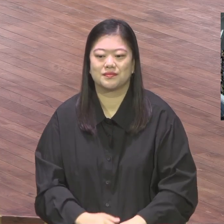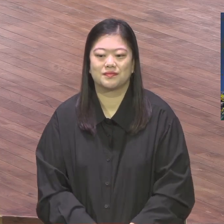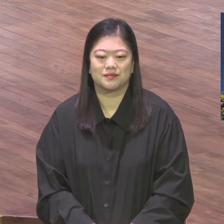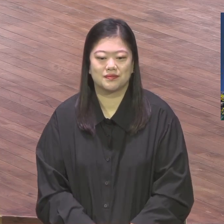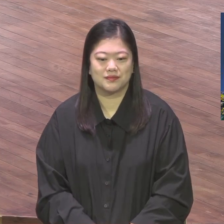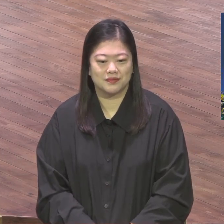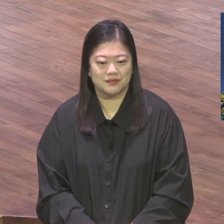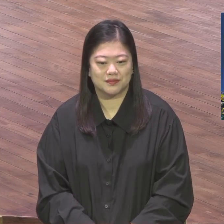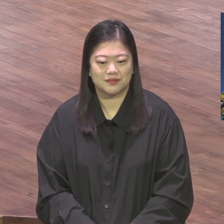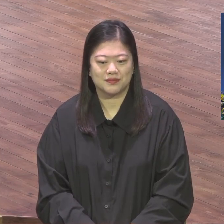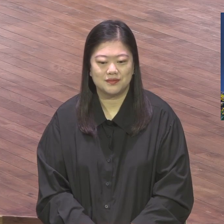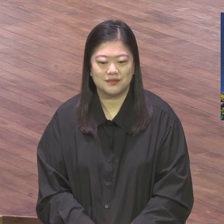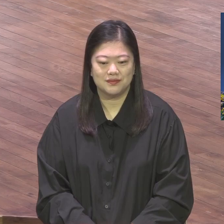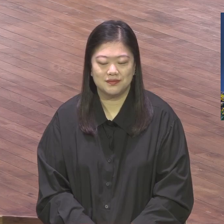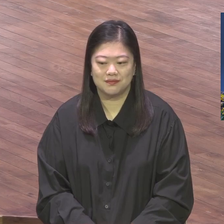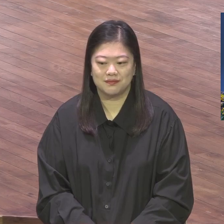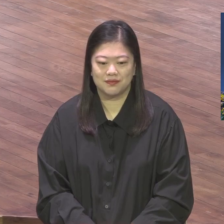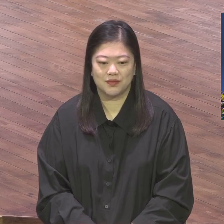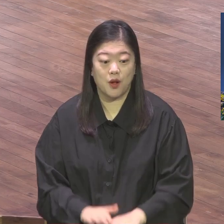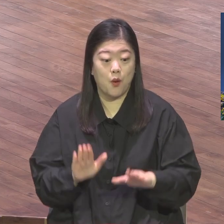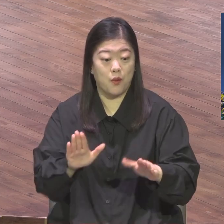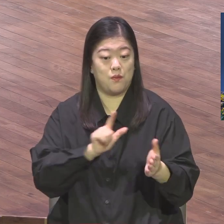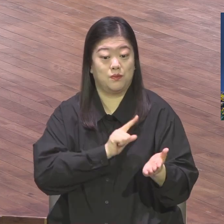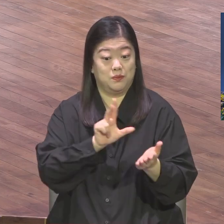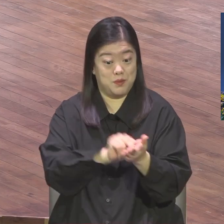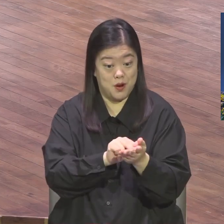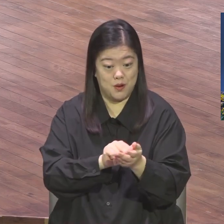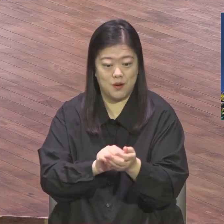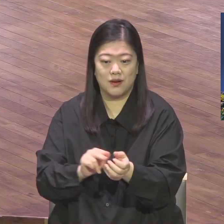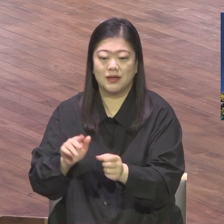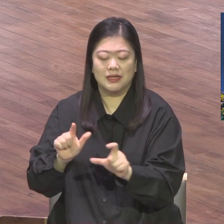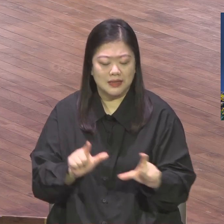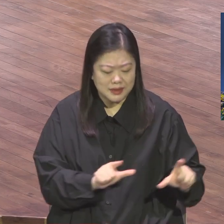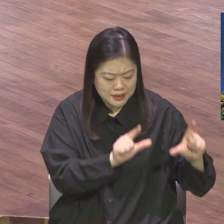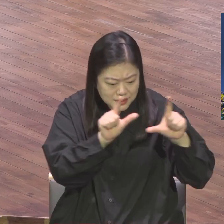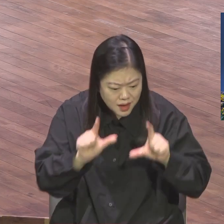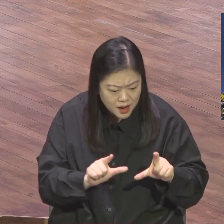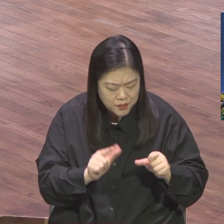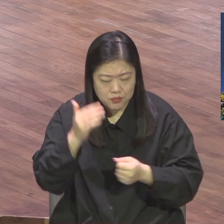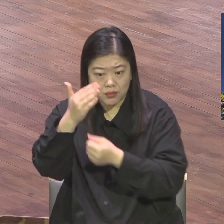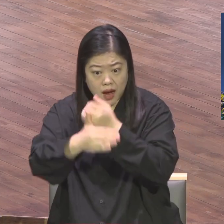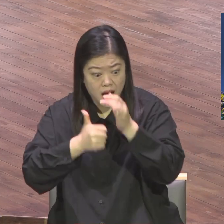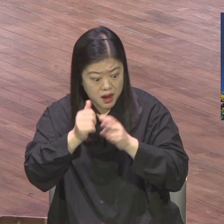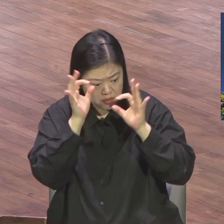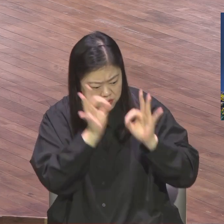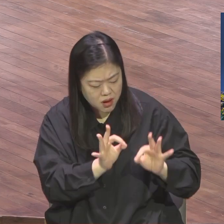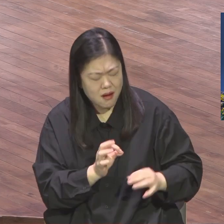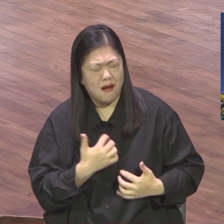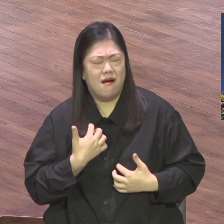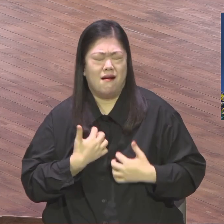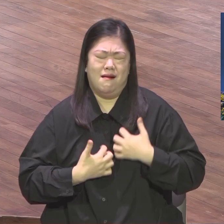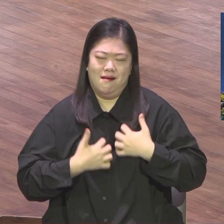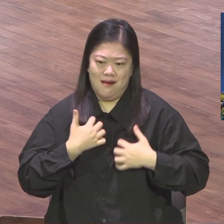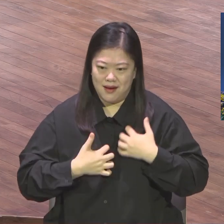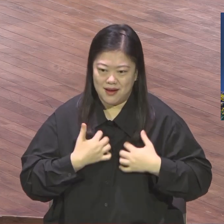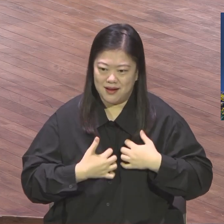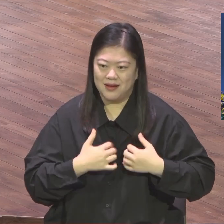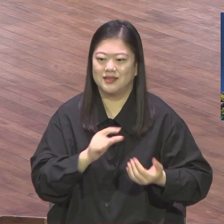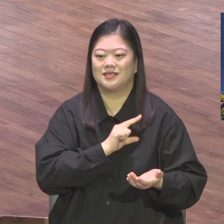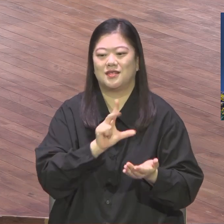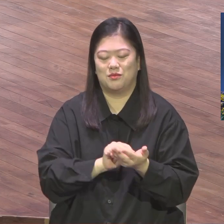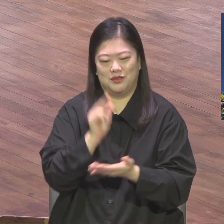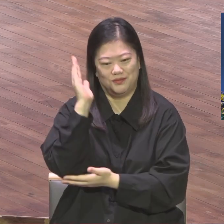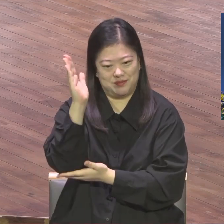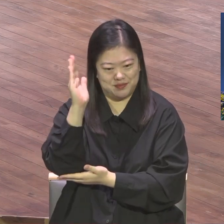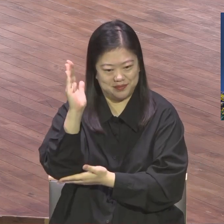자, 읽어드리는 말씀 가지고 하나님이 기뻐하는 인생이라는 제목으로 말씀을 드립니다.